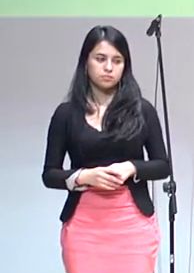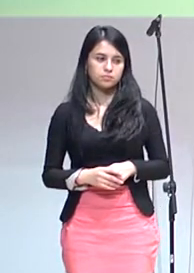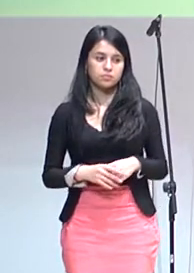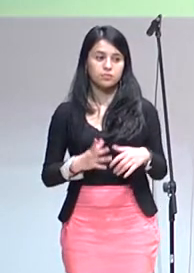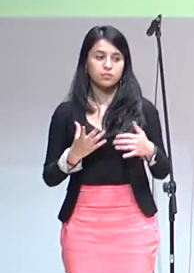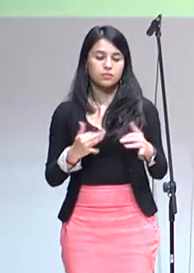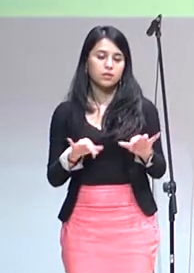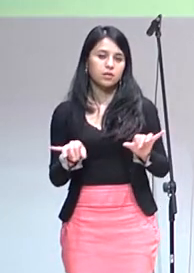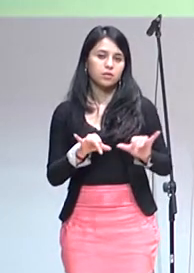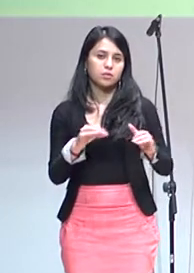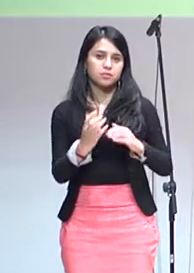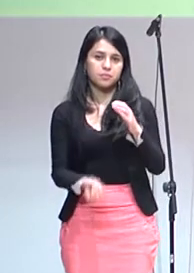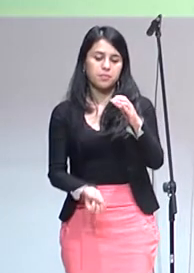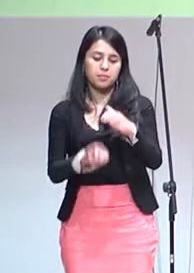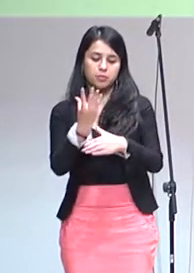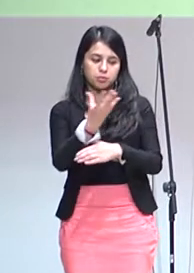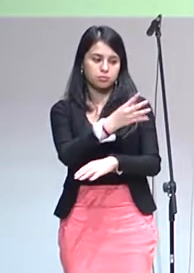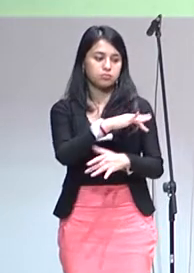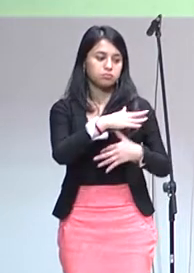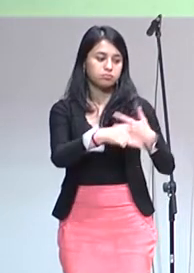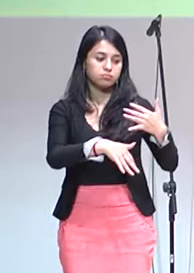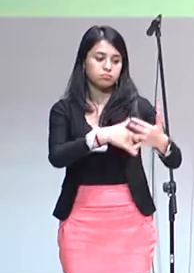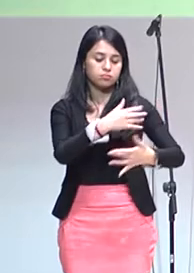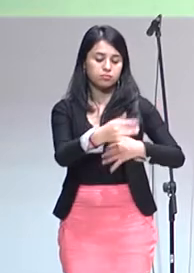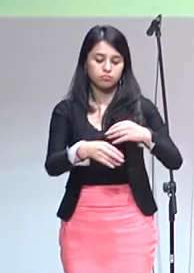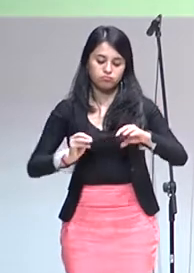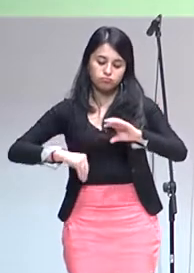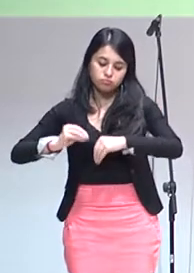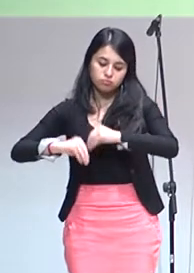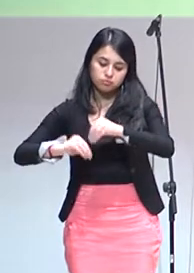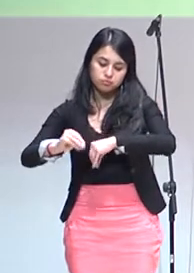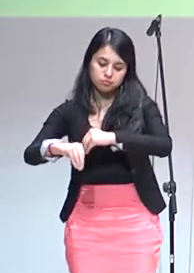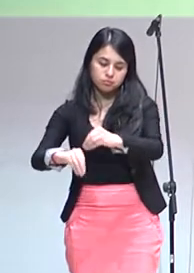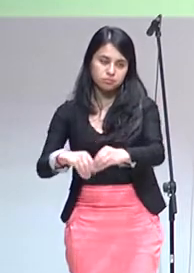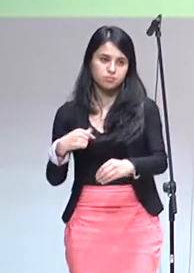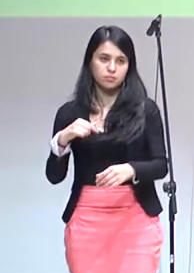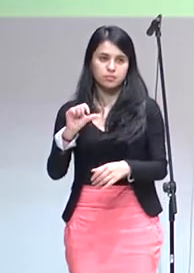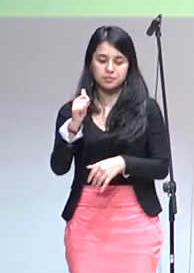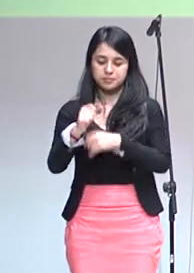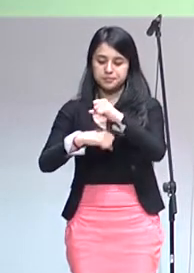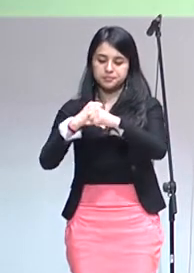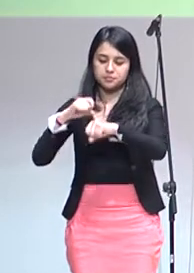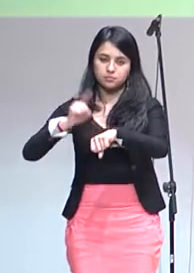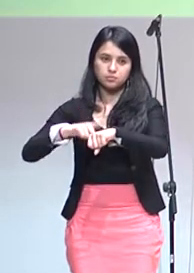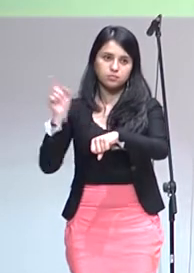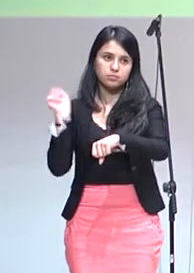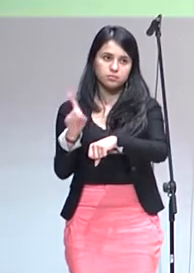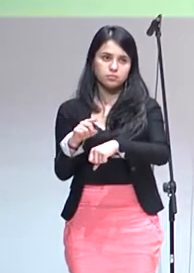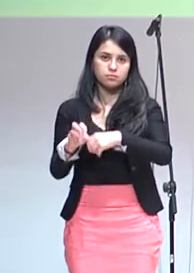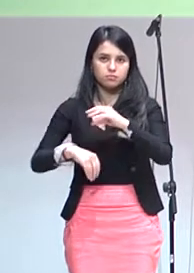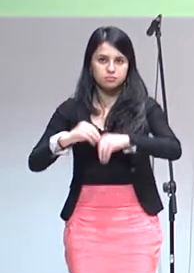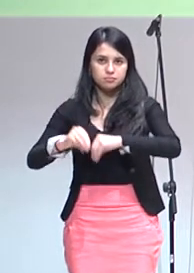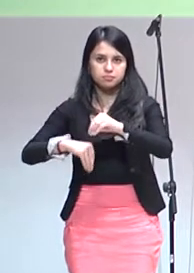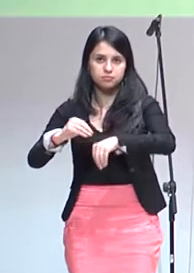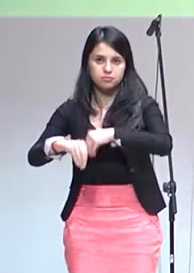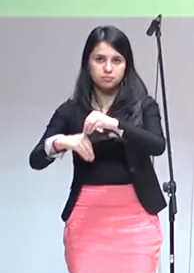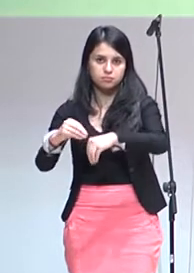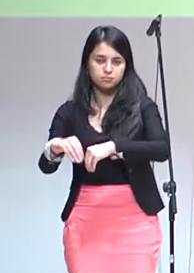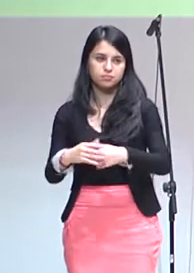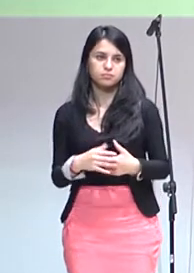productos que se han ido elaborando durante estos 10 años. A ver,